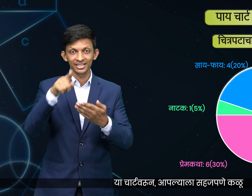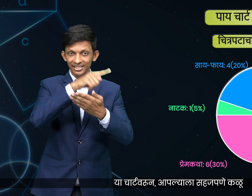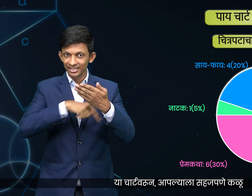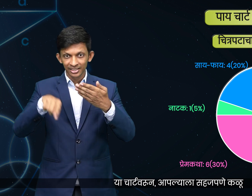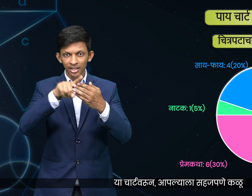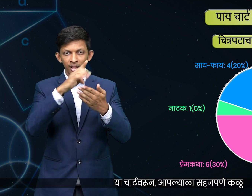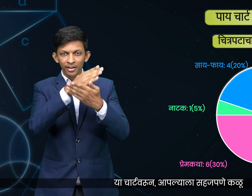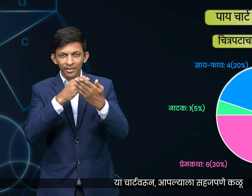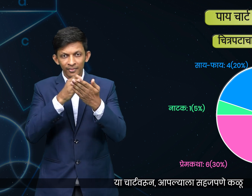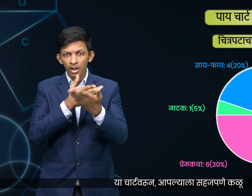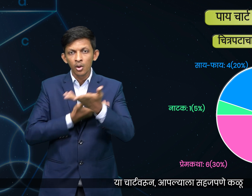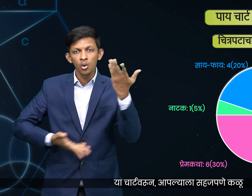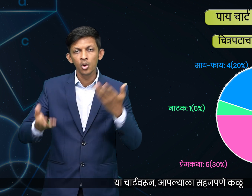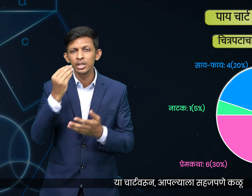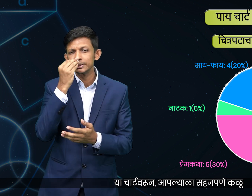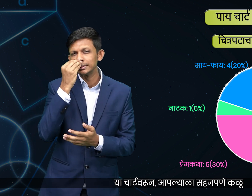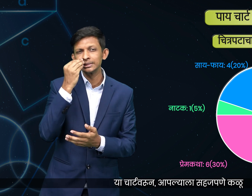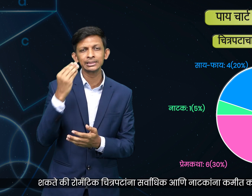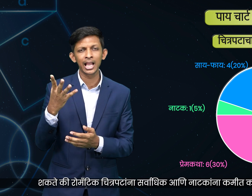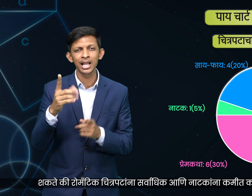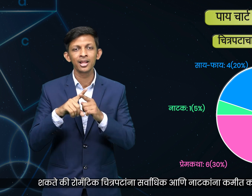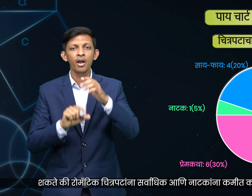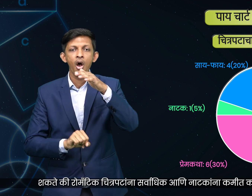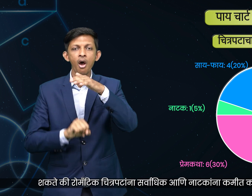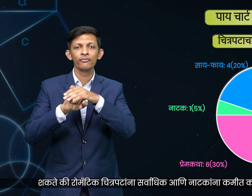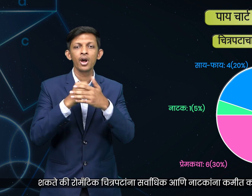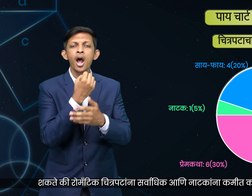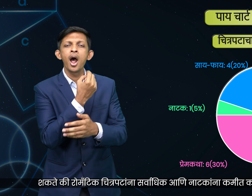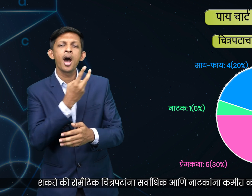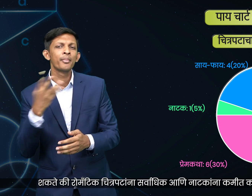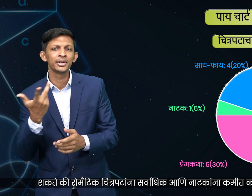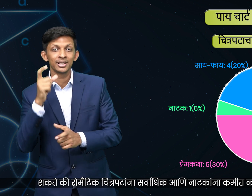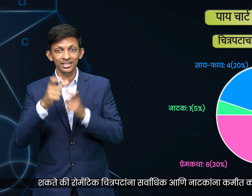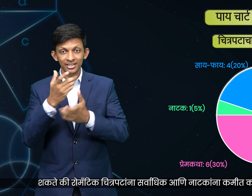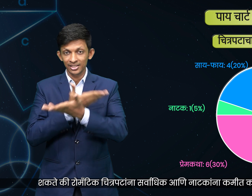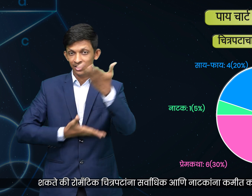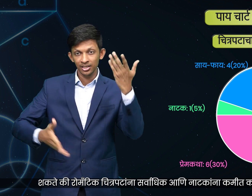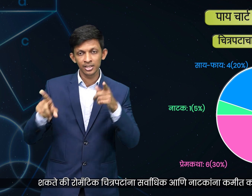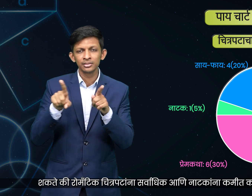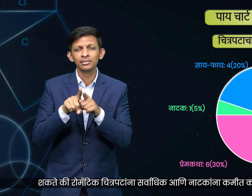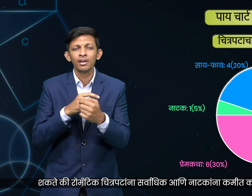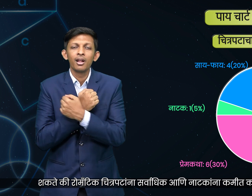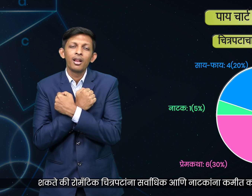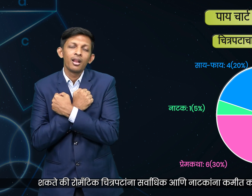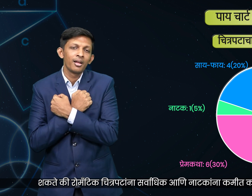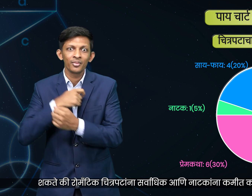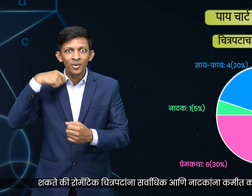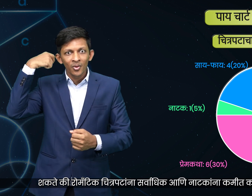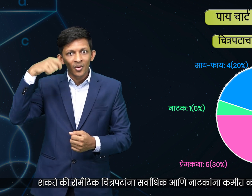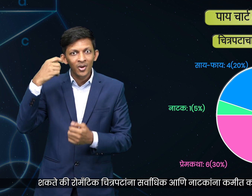या चार्टवरून आपल्याला सहजपणे कळू शकते की रोमॅन्टिक चित्रपटांचा सर्वाधिक आणि नाटकांना कमीत कमी लोकांना आवडते.